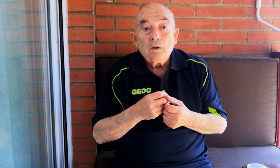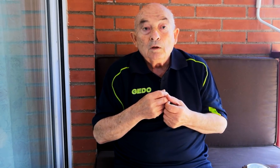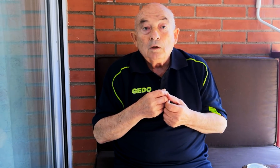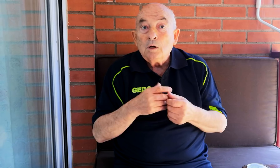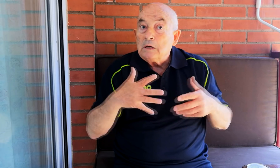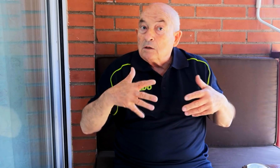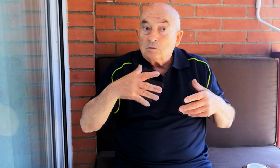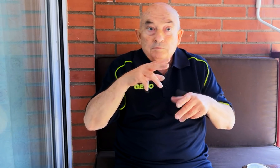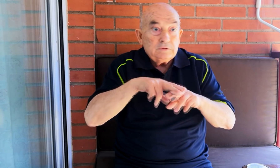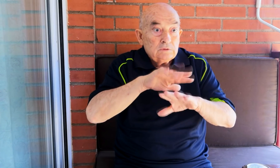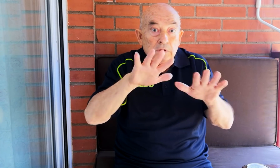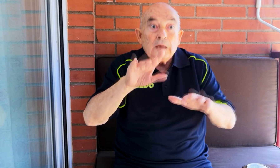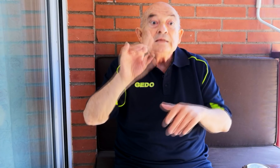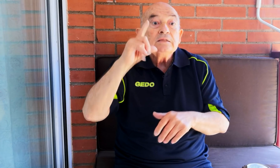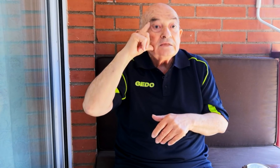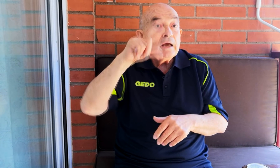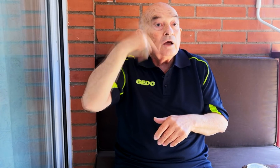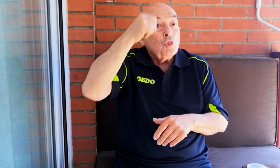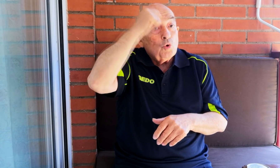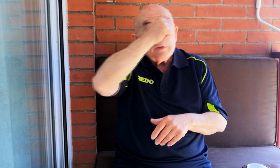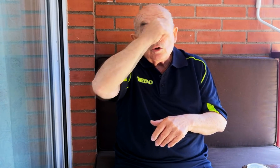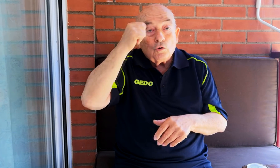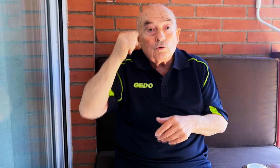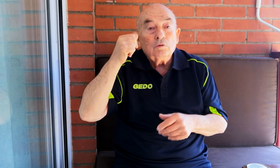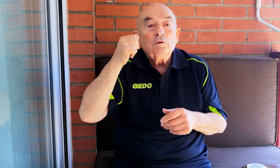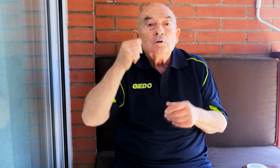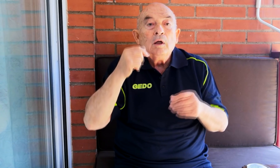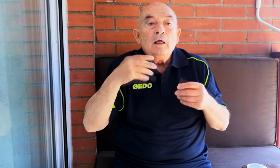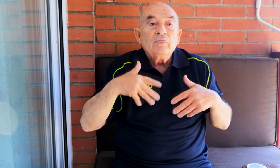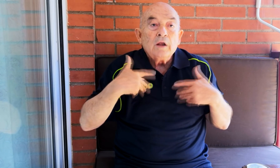a la fe de vida que se'ns va otorgar.